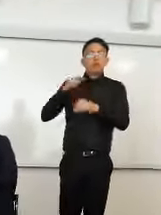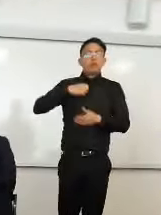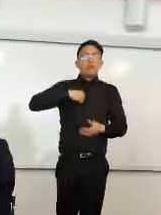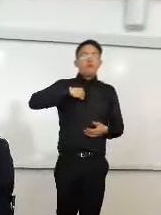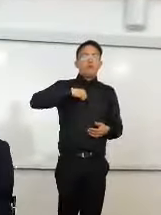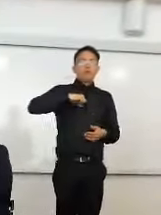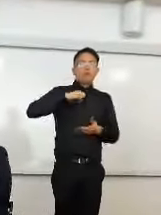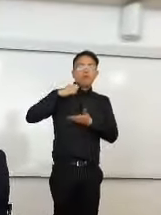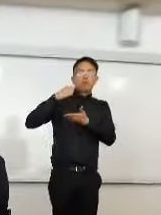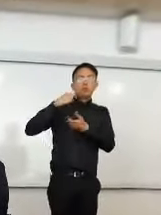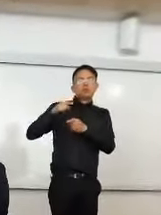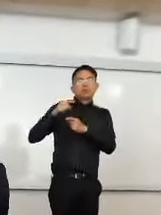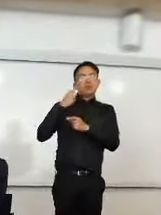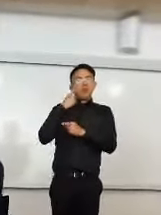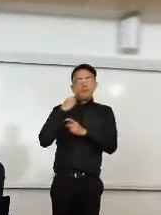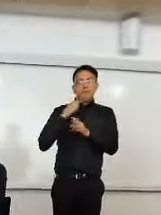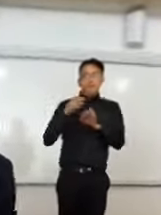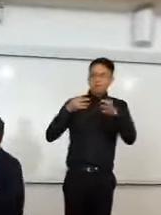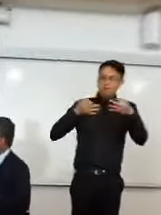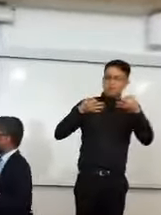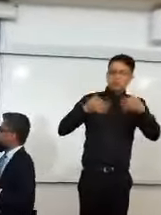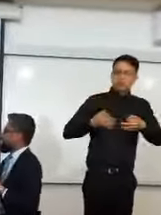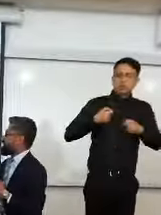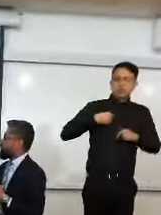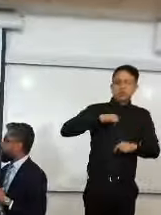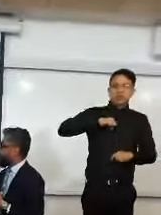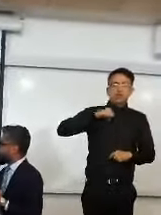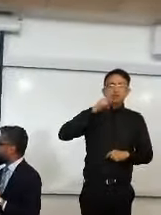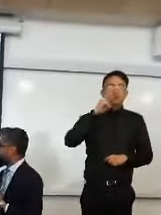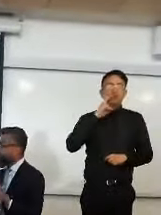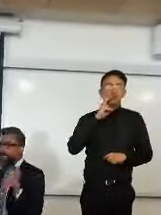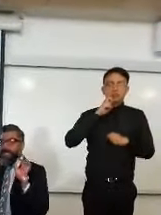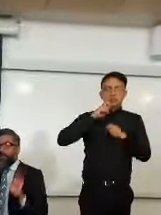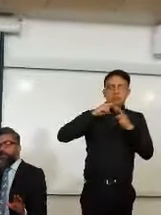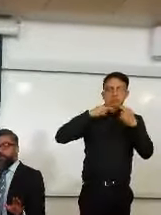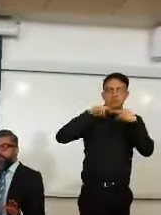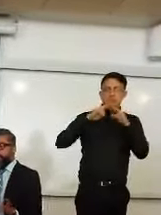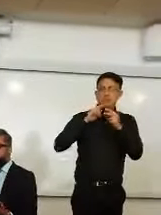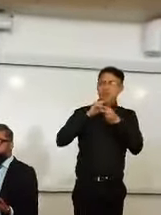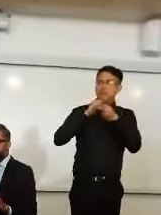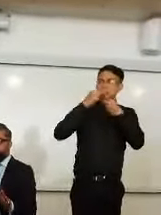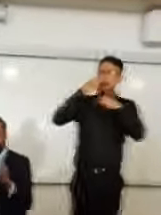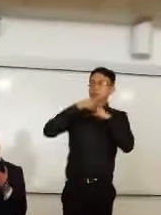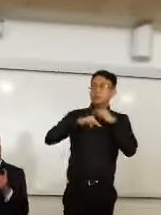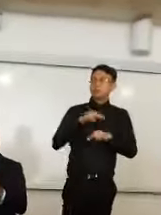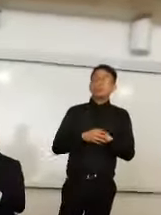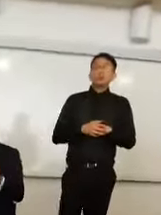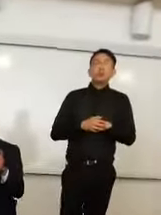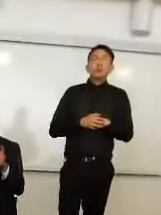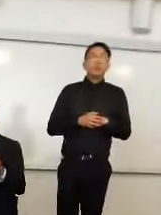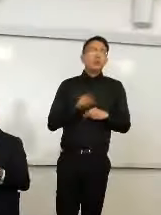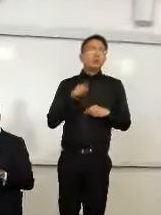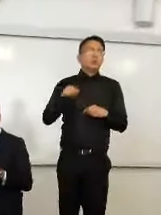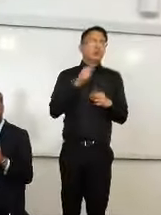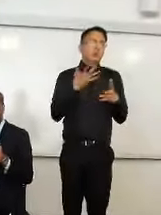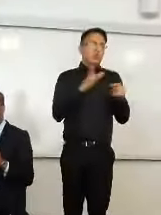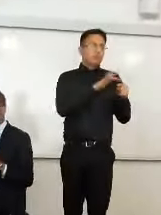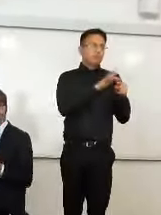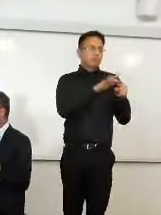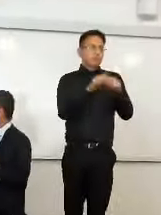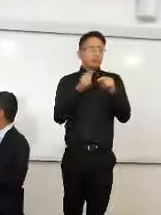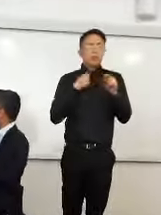la garantía en la prestación del servicio de garantía de estos derechos sexuales y reproductivos. El ámbito de aplicación, ustedes van a encontrar los primeros